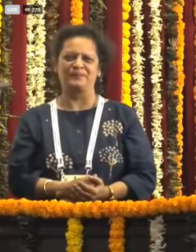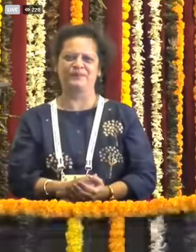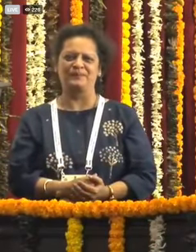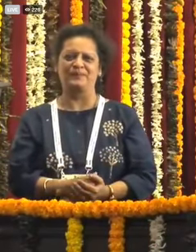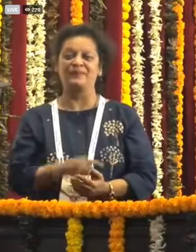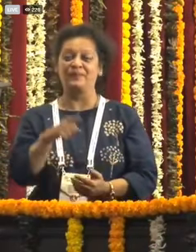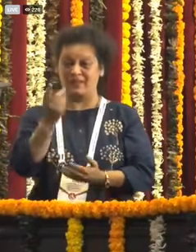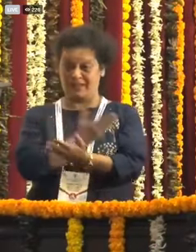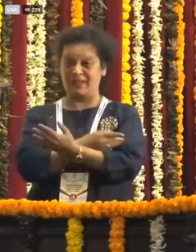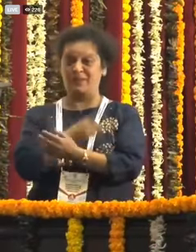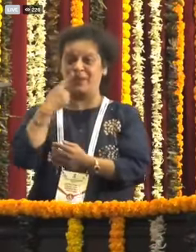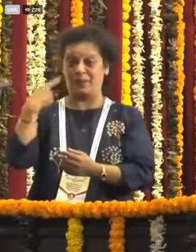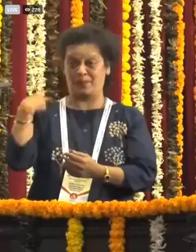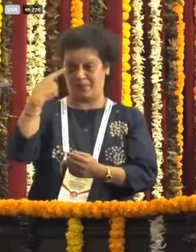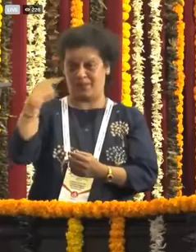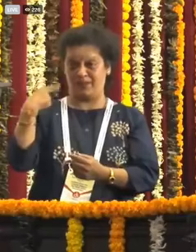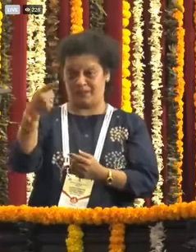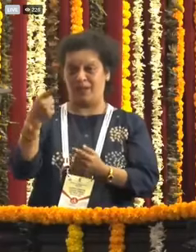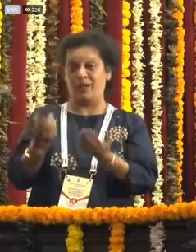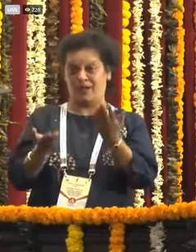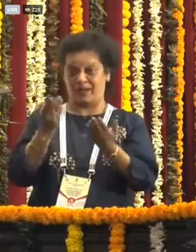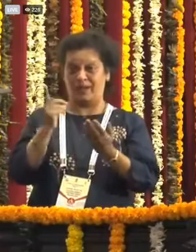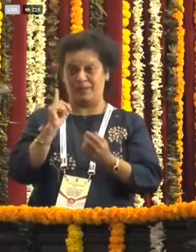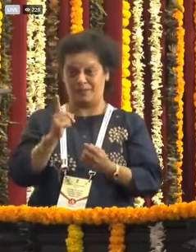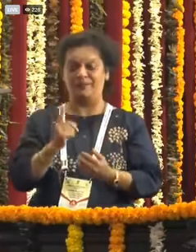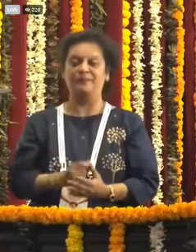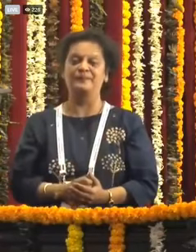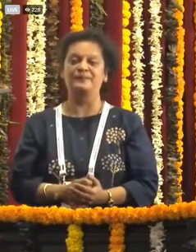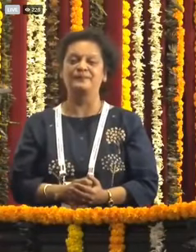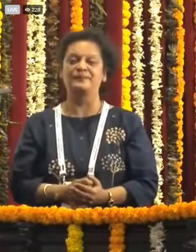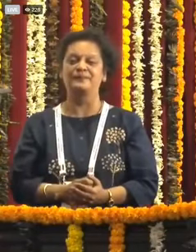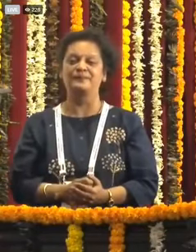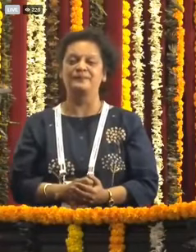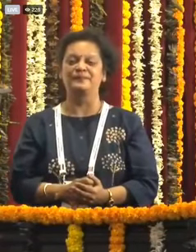या दिव्यांग बांधव भगिनींना न्याय देण्यासाठी